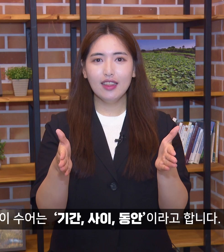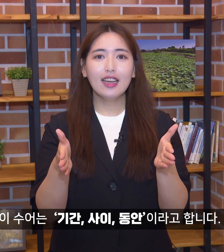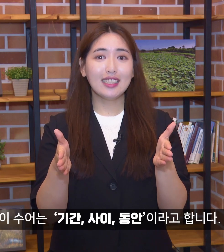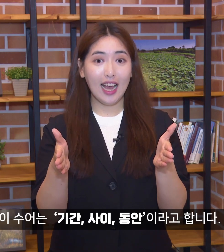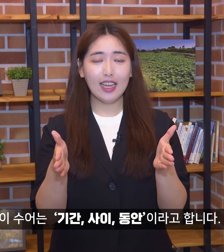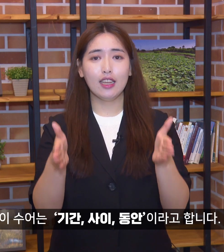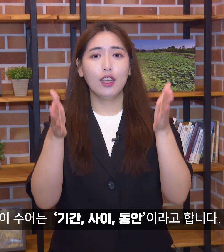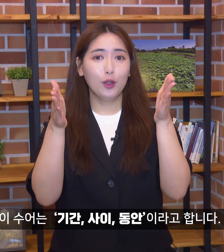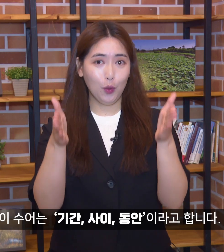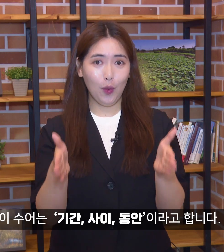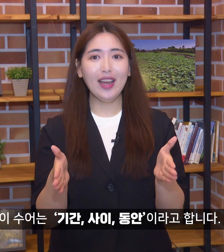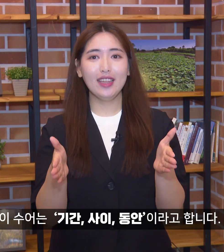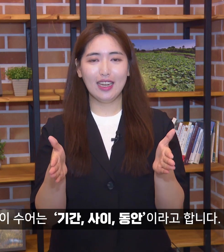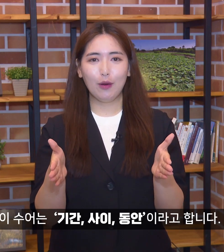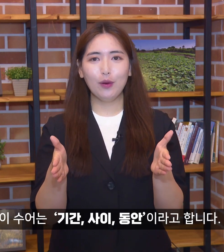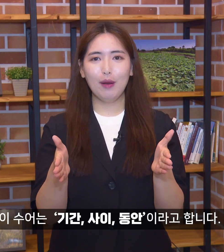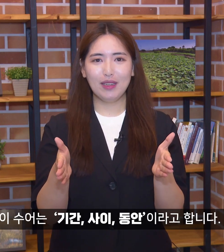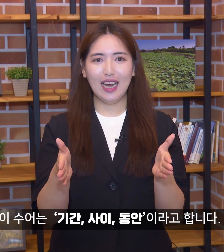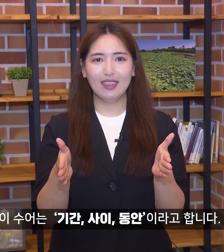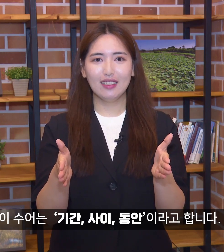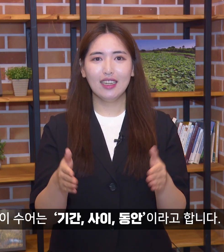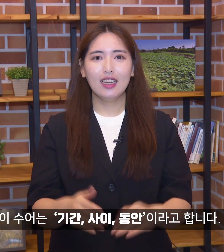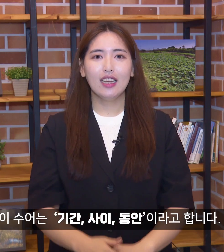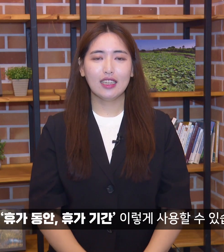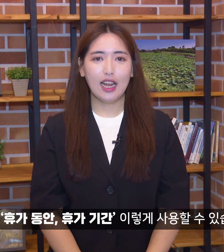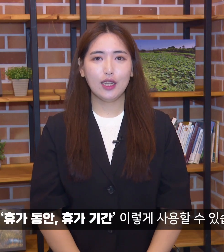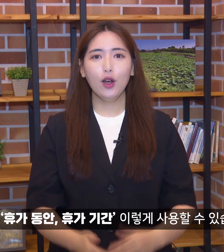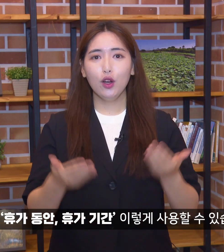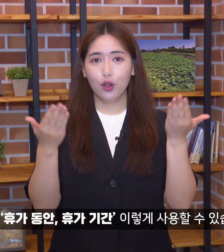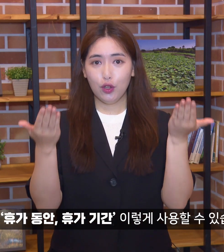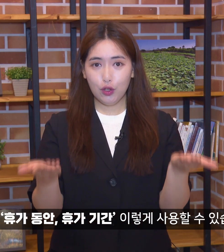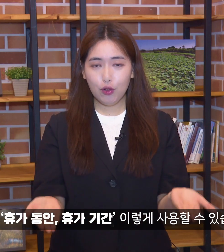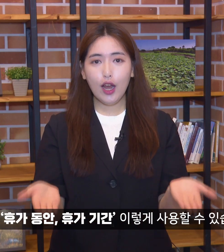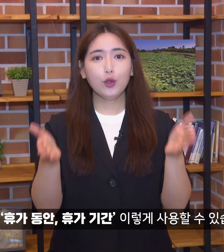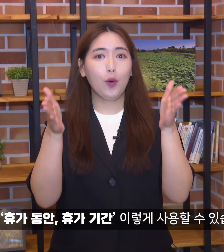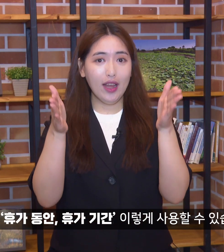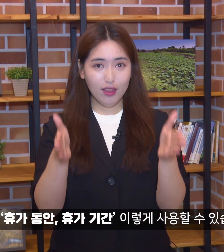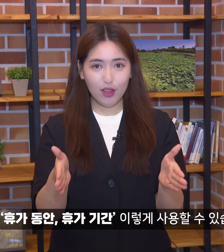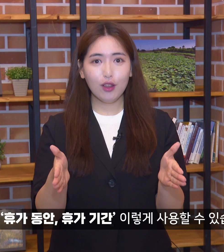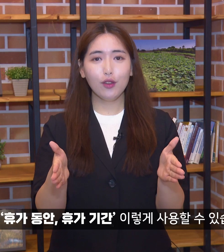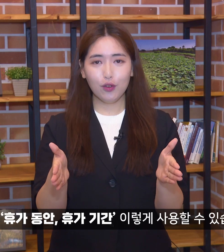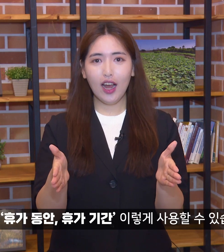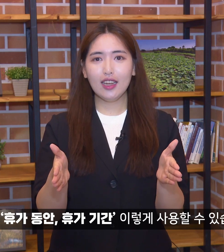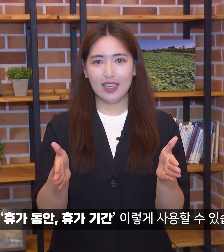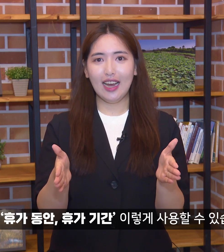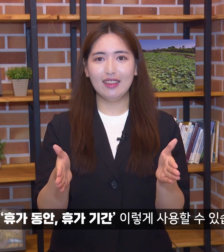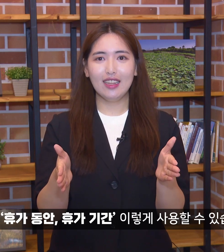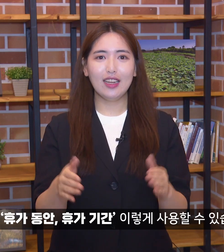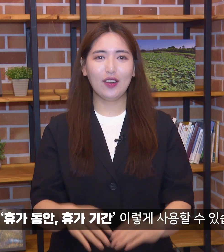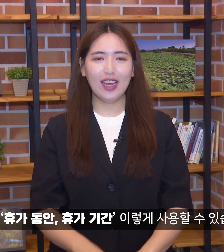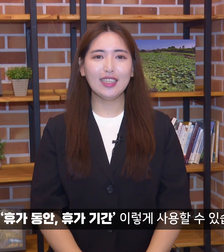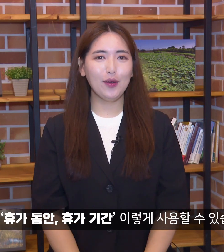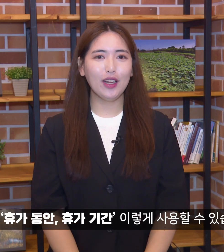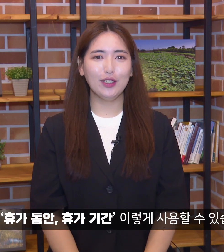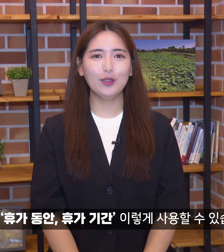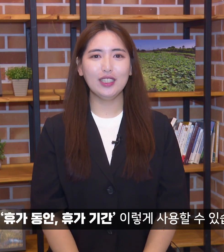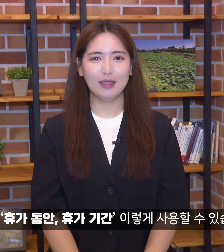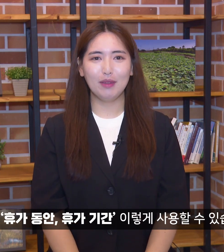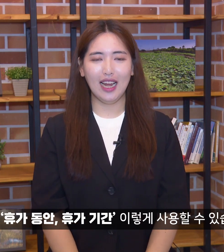사이 동안이라고 합니다. 그래서 휴가 동안, 휴가 기간 이렇게 사용할 수 있습니다.